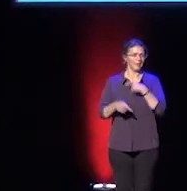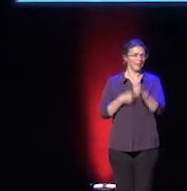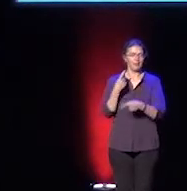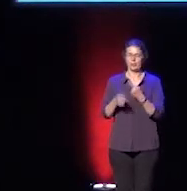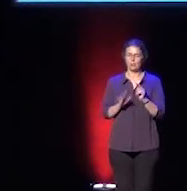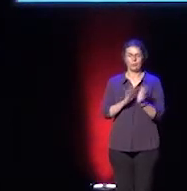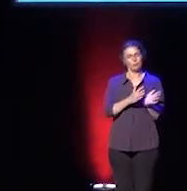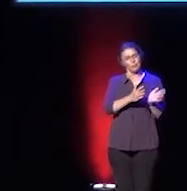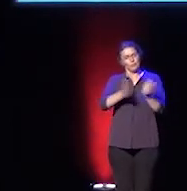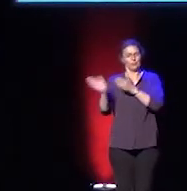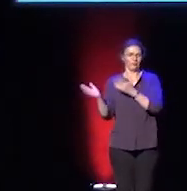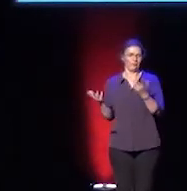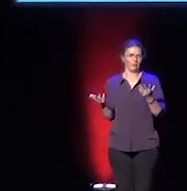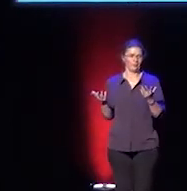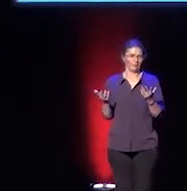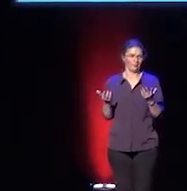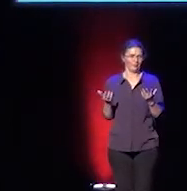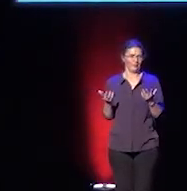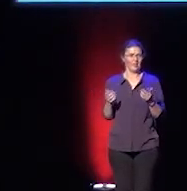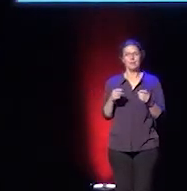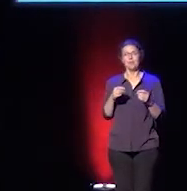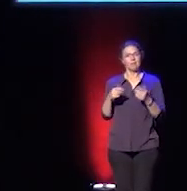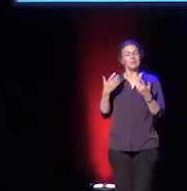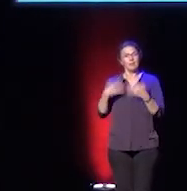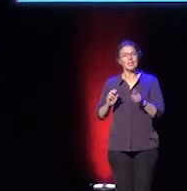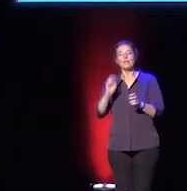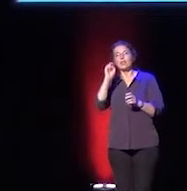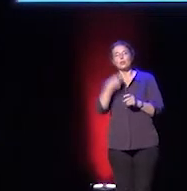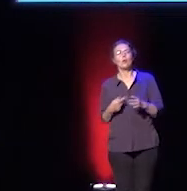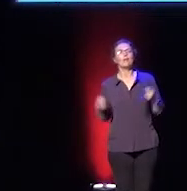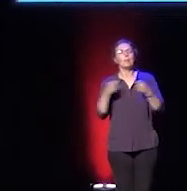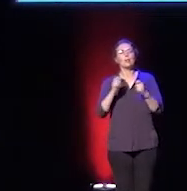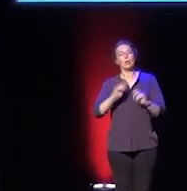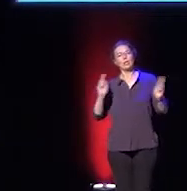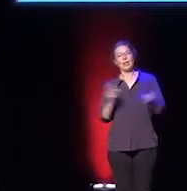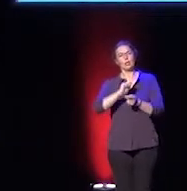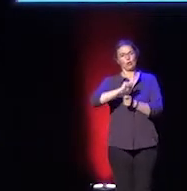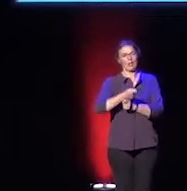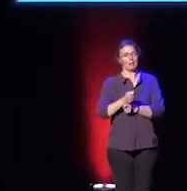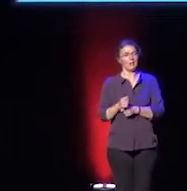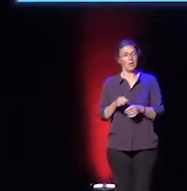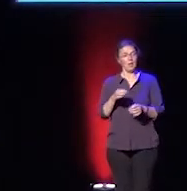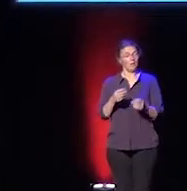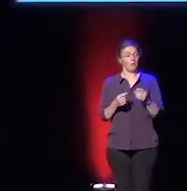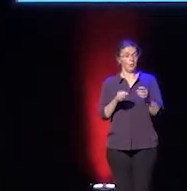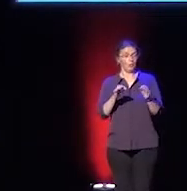Überlauf zu bringen. Die Versuche, den Verband gleichzuschalten, die Funktionäre zu unterdrücken,